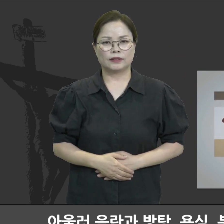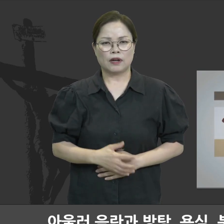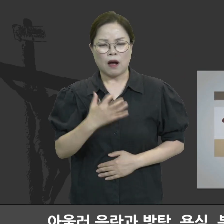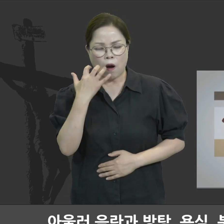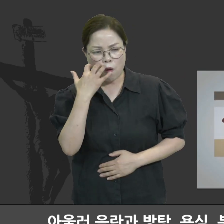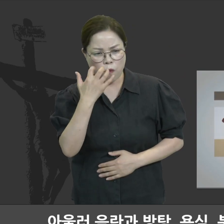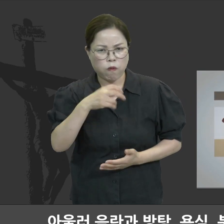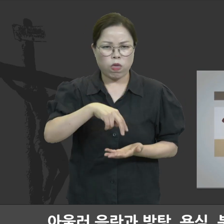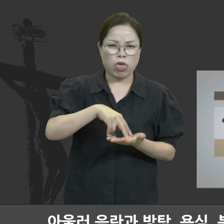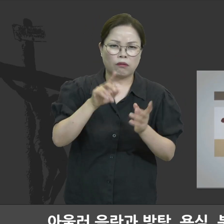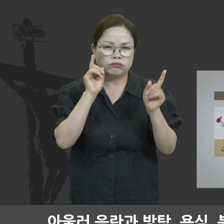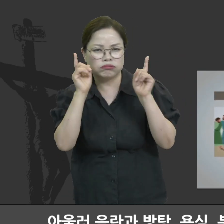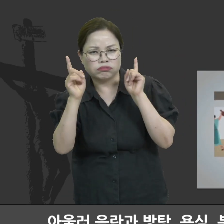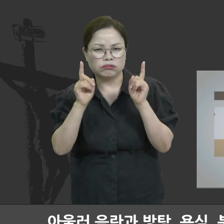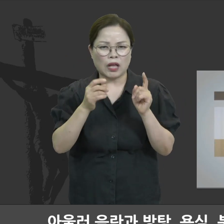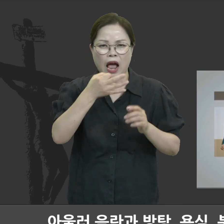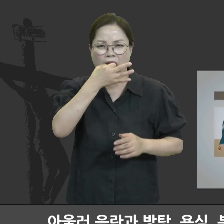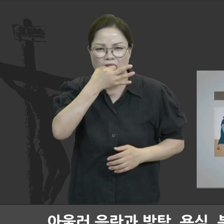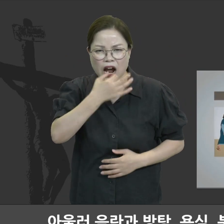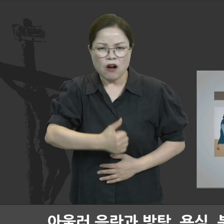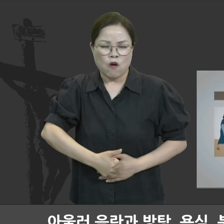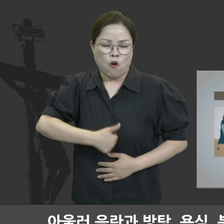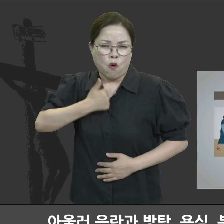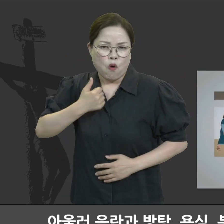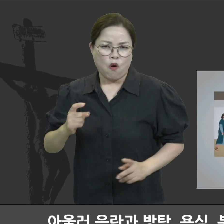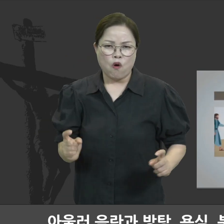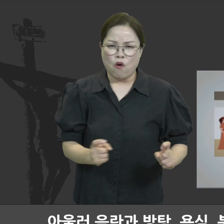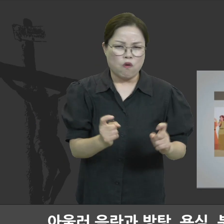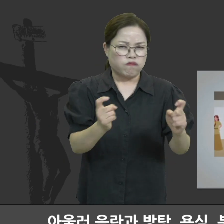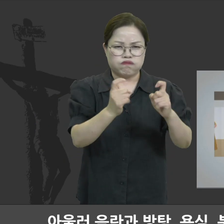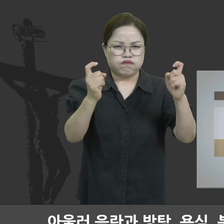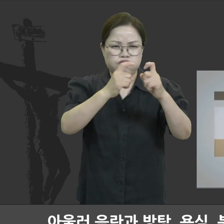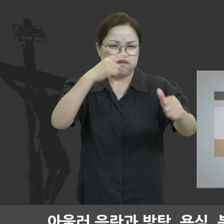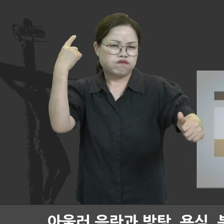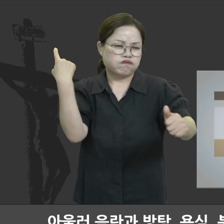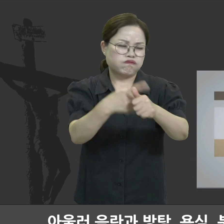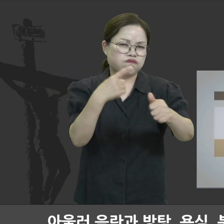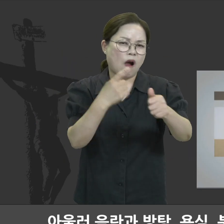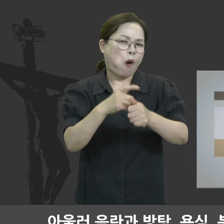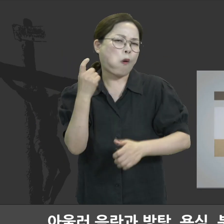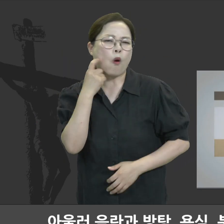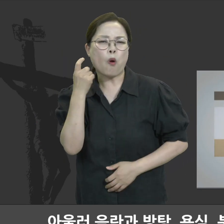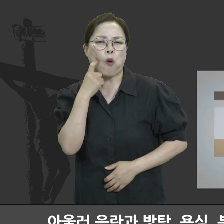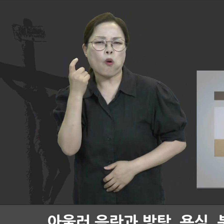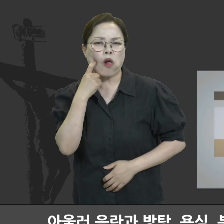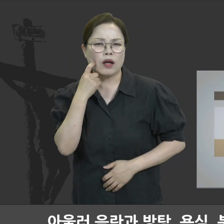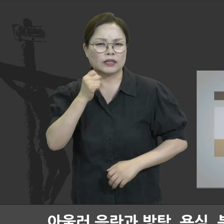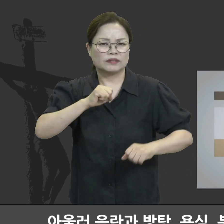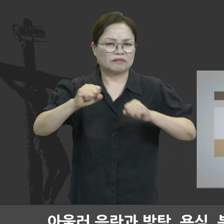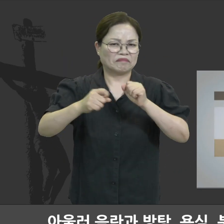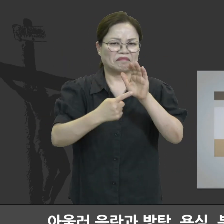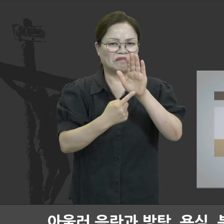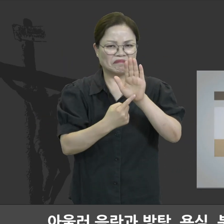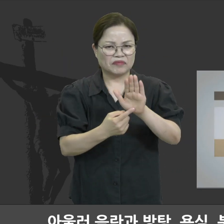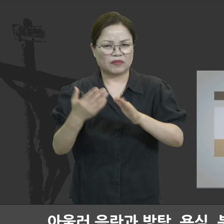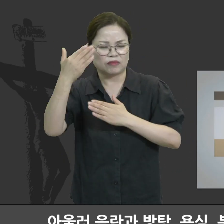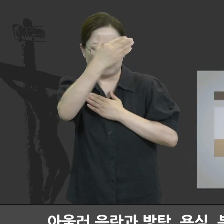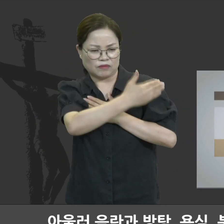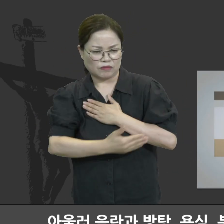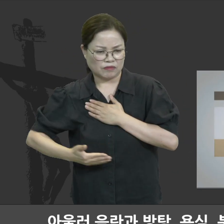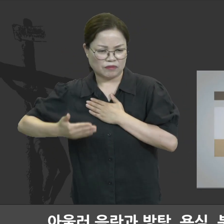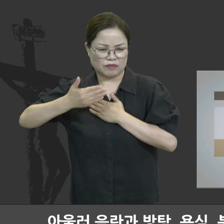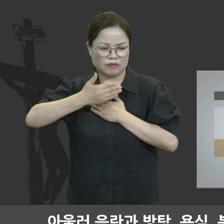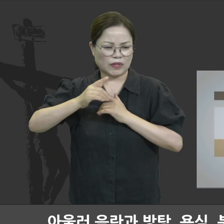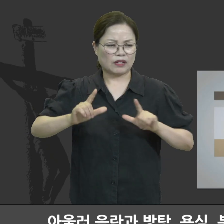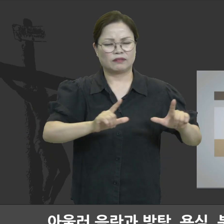아울러 음란과 방탕, 욕심, 분노, 분쟁, 비방, 거짓말 등의 행위로 나타나는 육체를